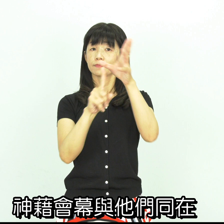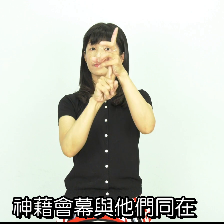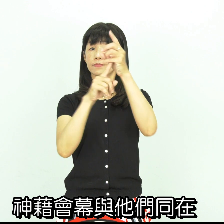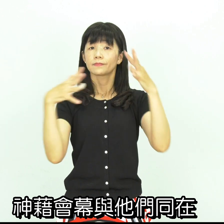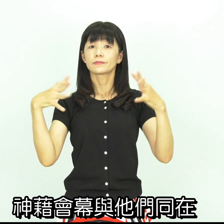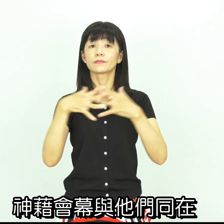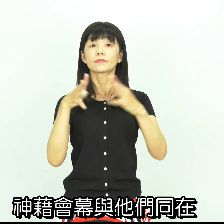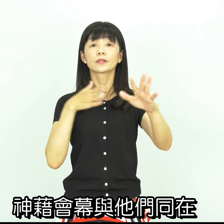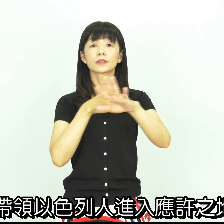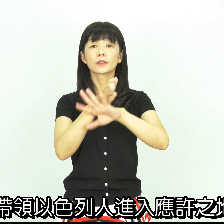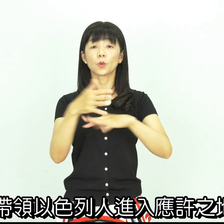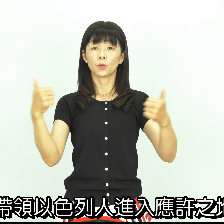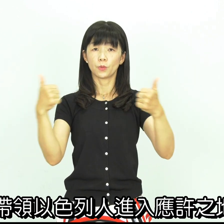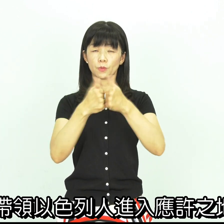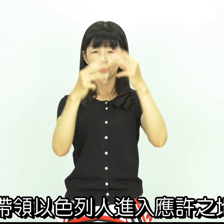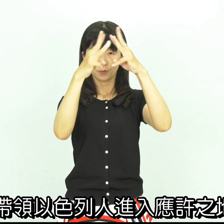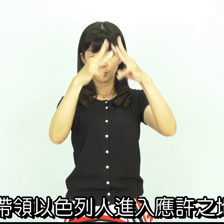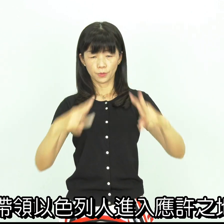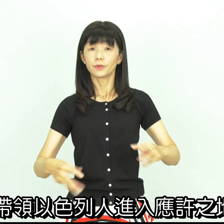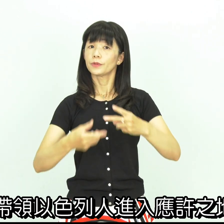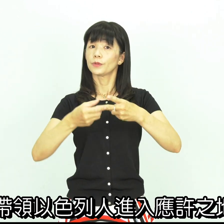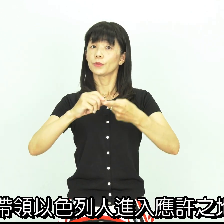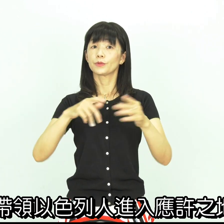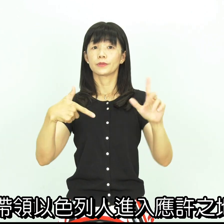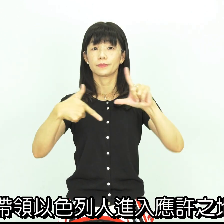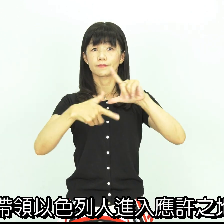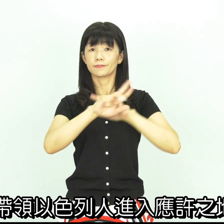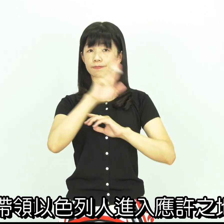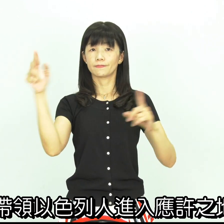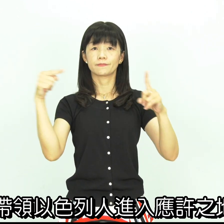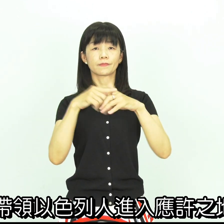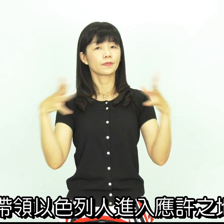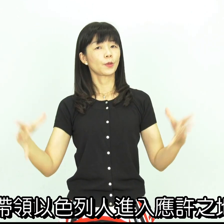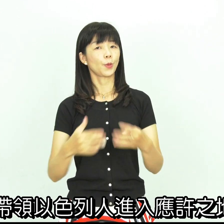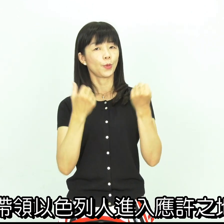在，并带领以色列人进入应许之